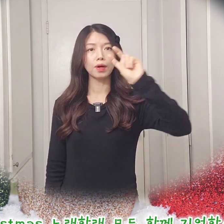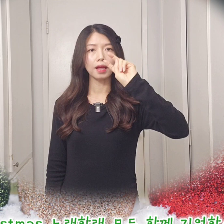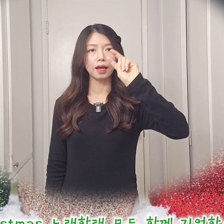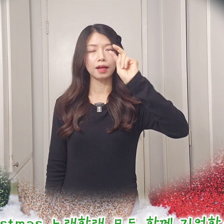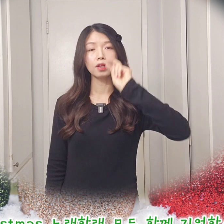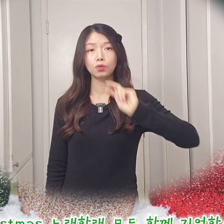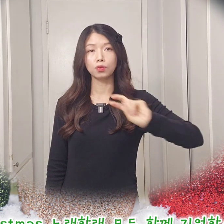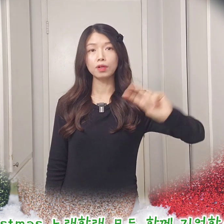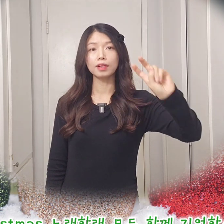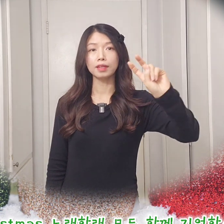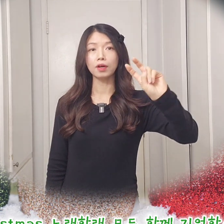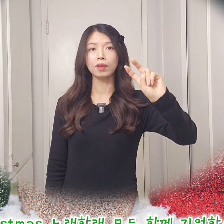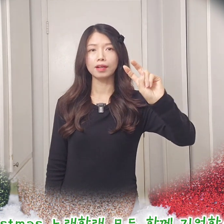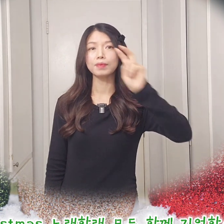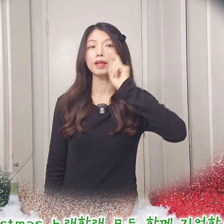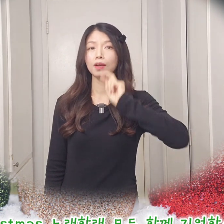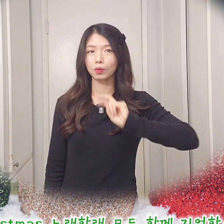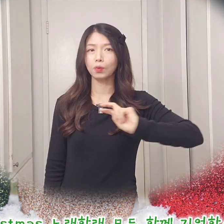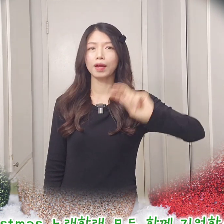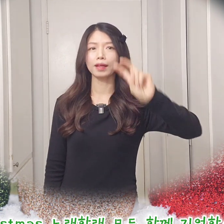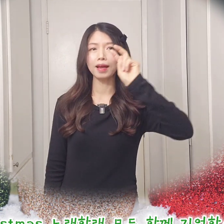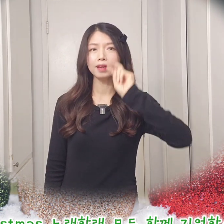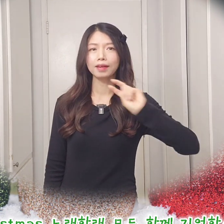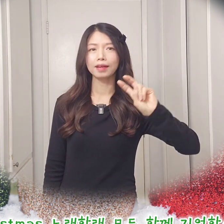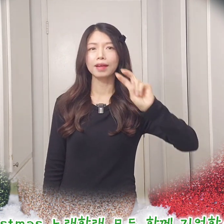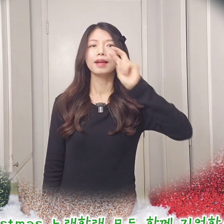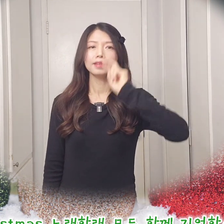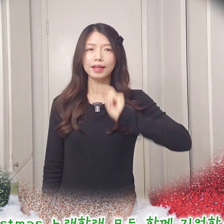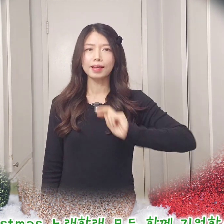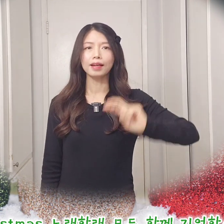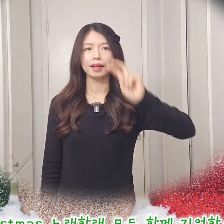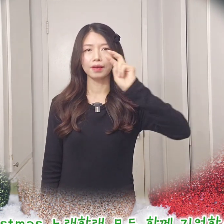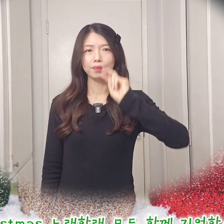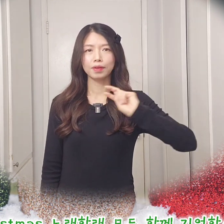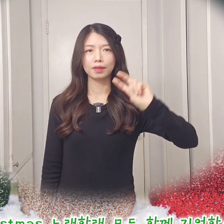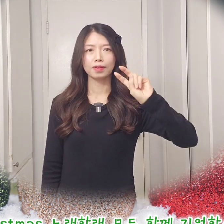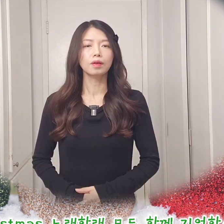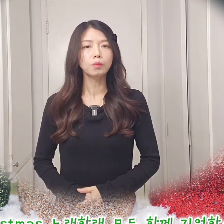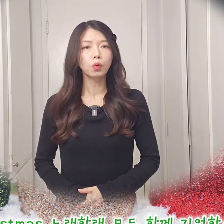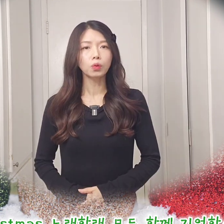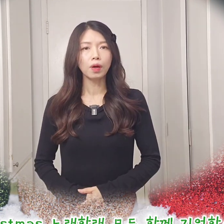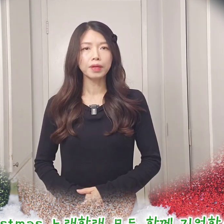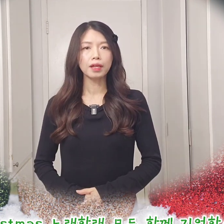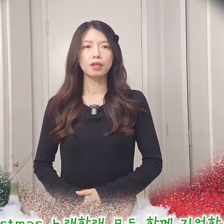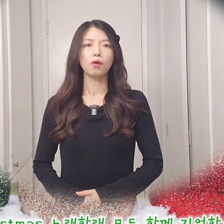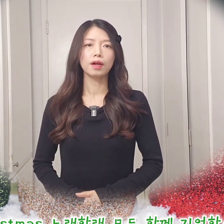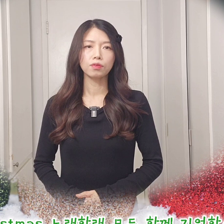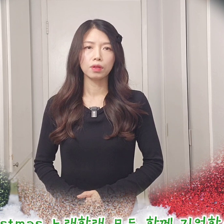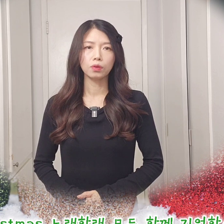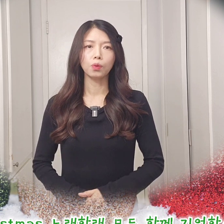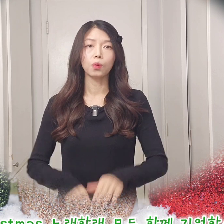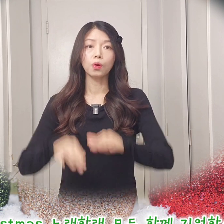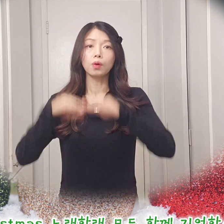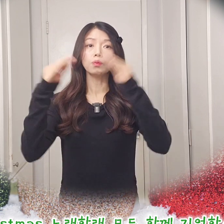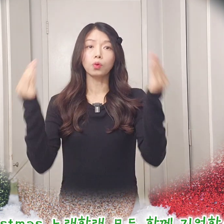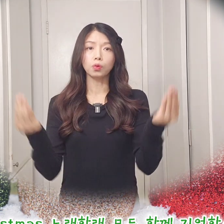하나, 둘 그린다고 생각하시면 돼요. 노래하다, 찬양하다. 모두 함께 기억할 수 있도록.